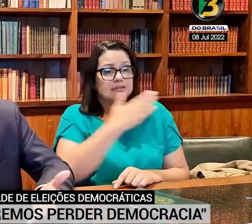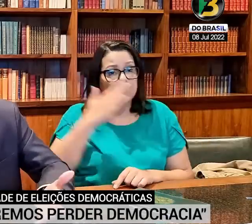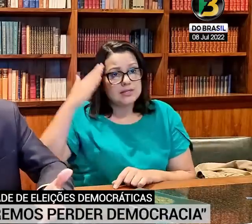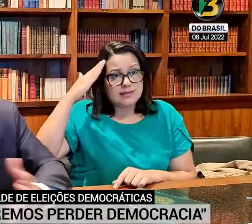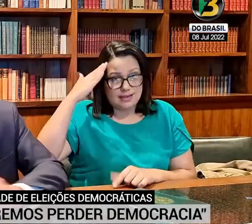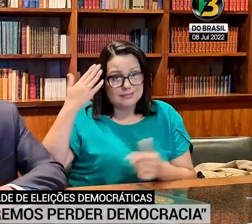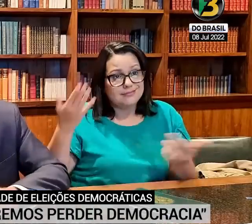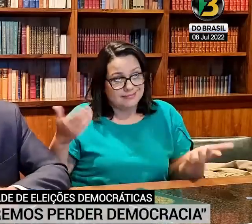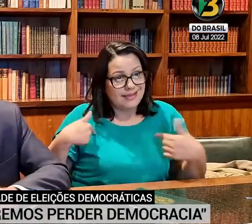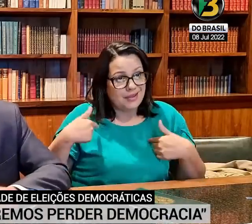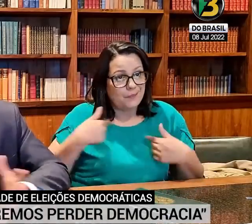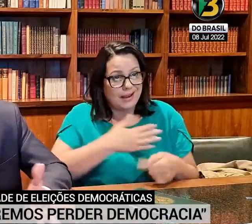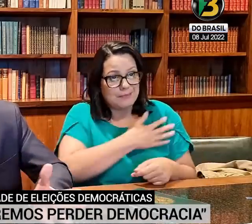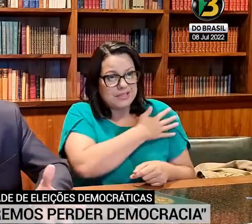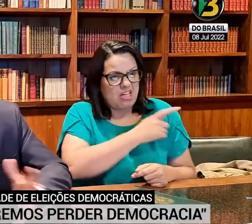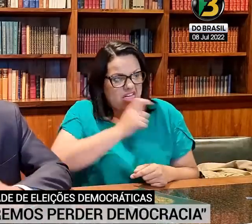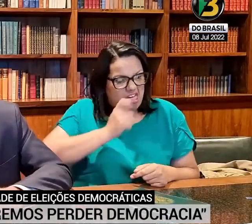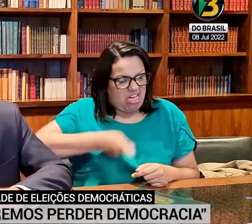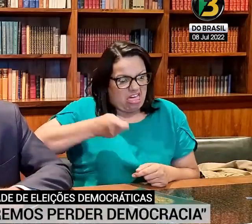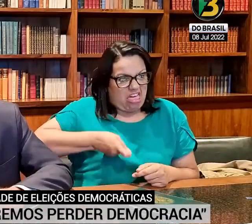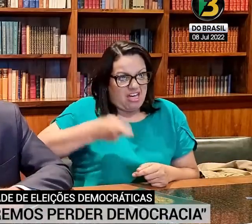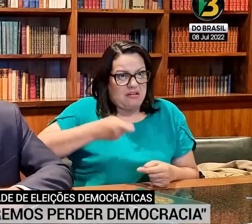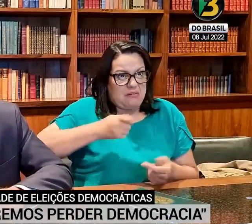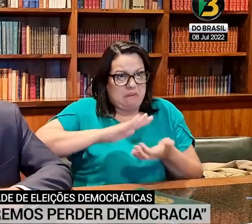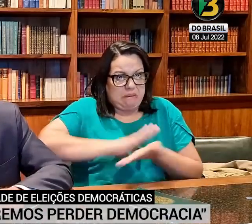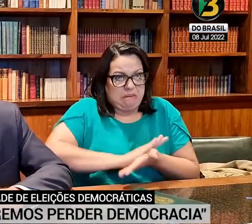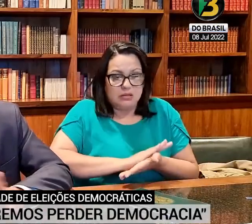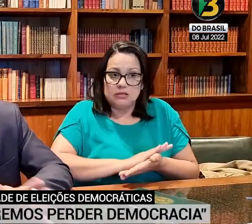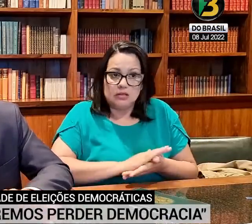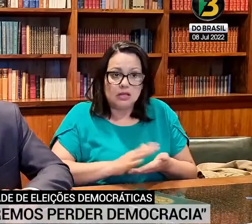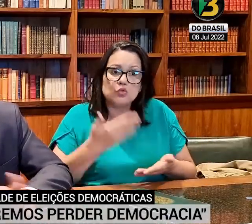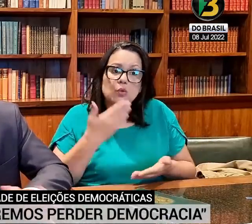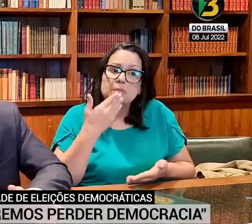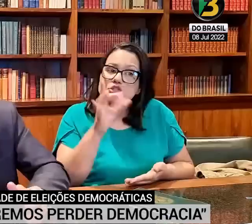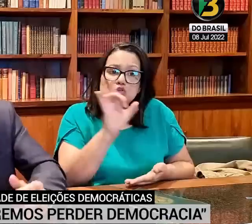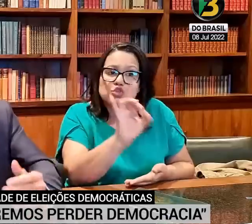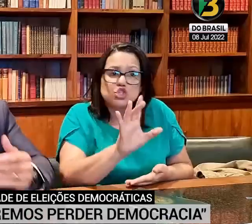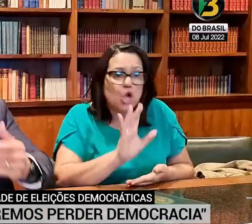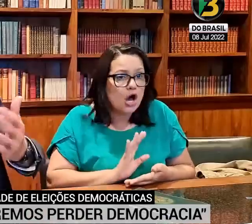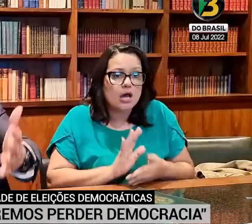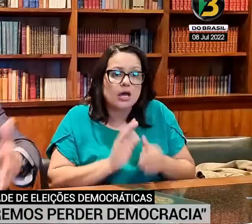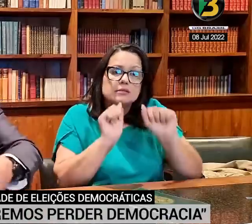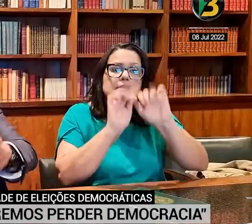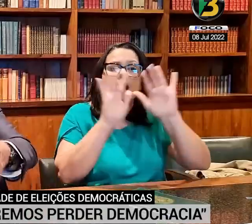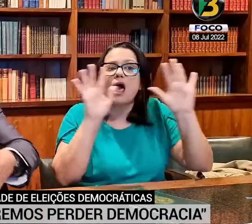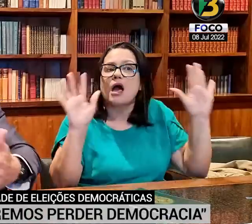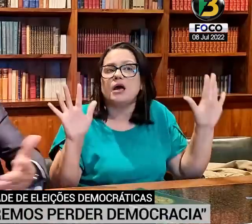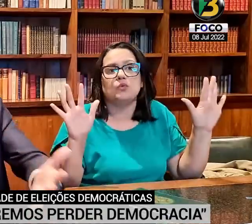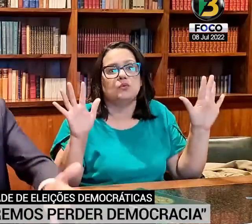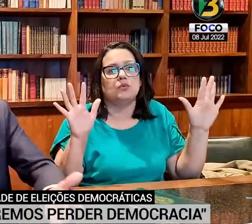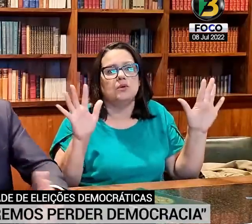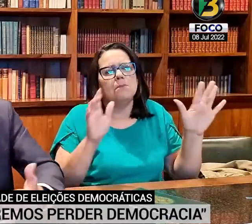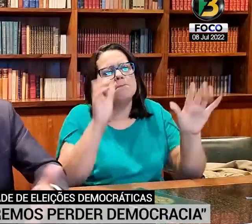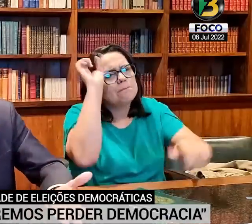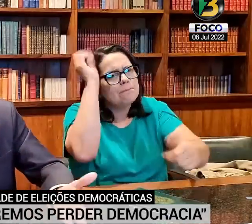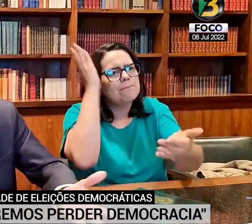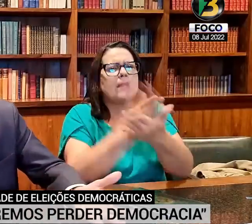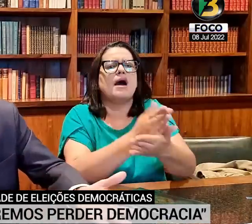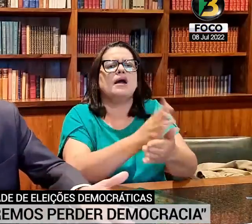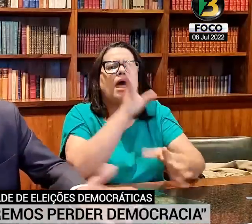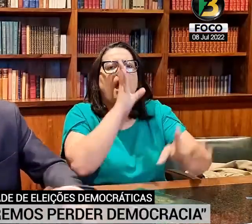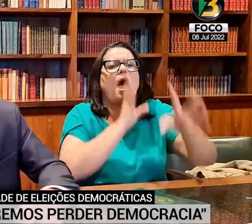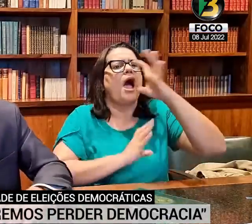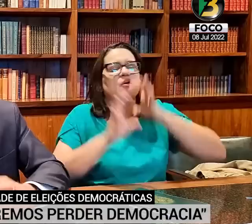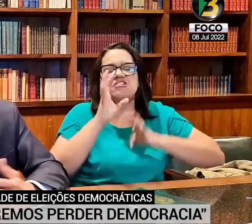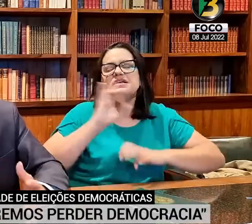né clamando por democracia portanto aparência eu sei ataque Tem nada não não não continuar me acusando e